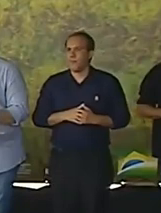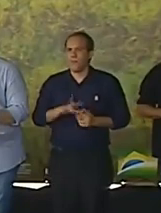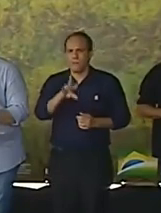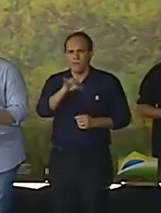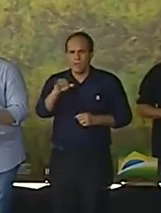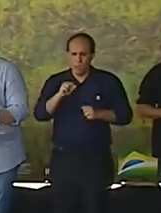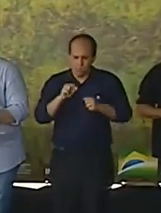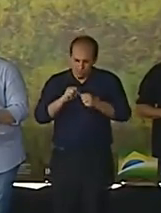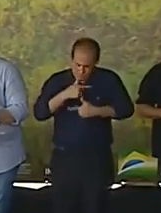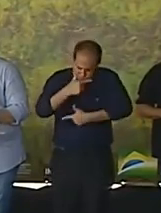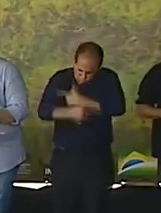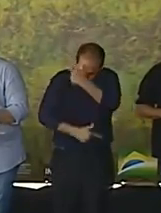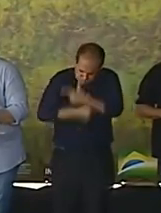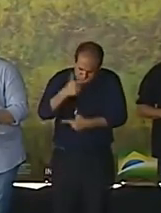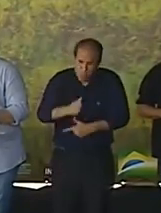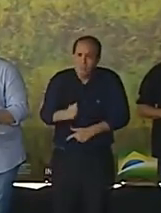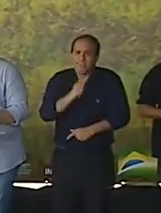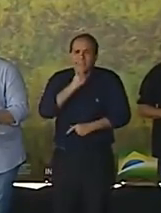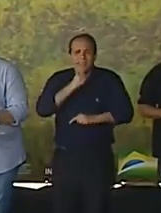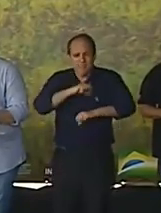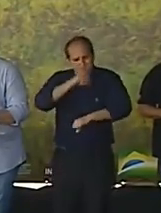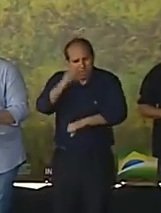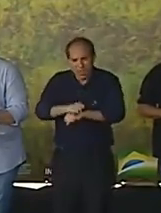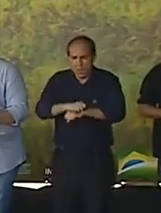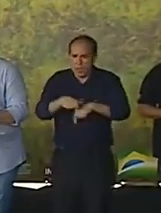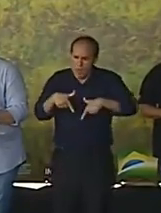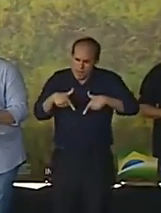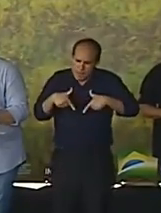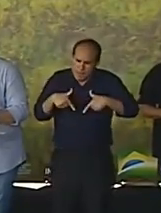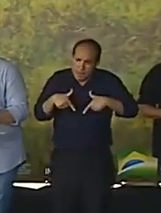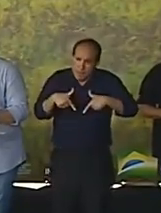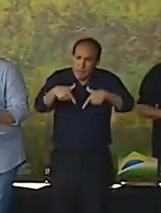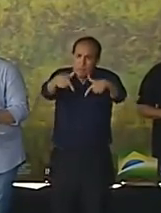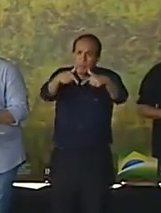Nós vamos trabalhar incansavelmente pela Ferrogrão.